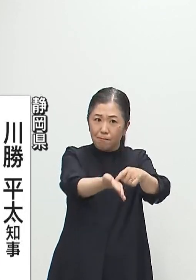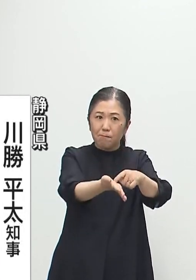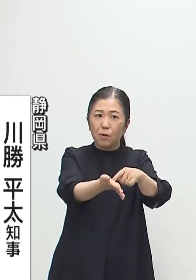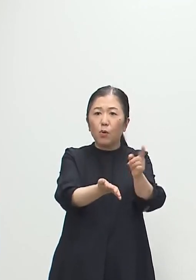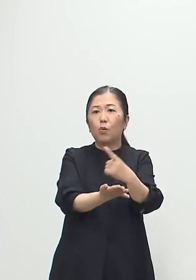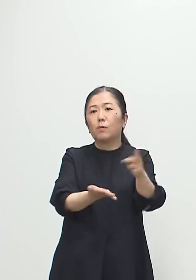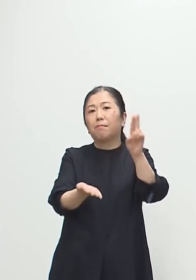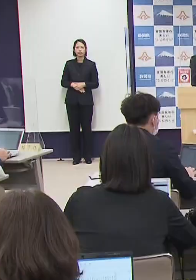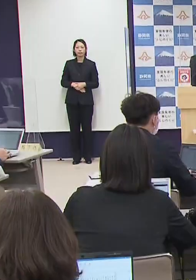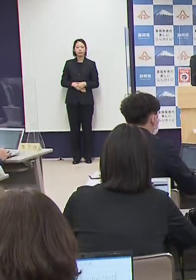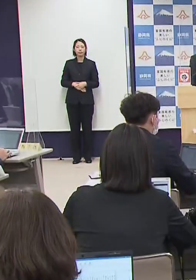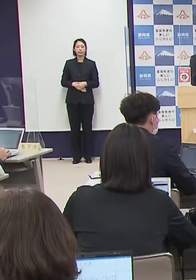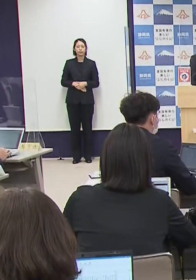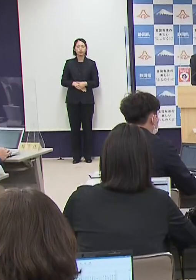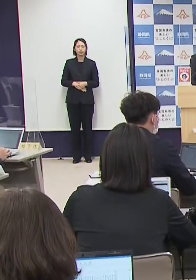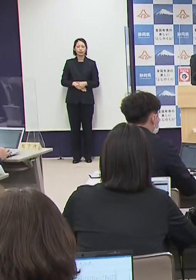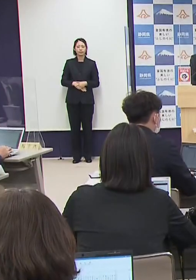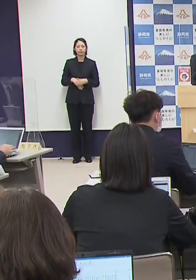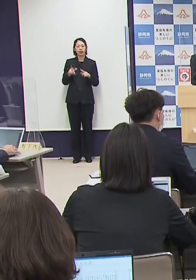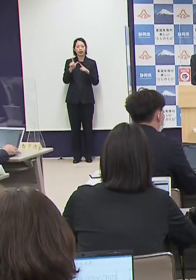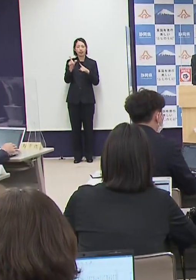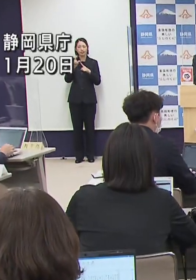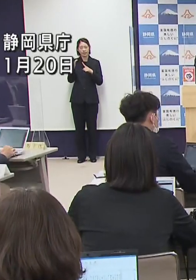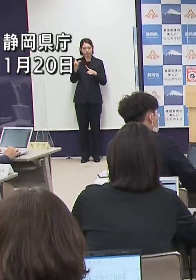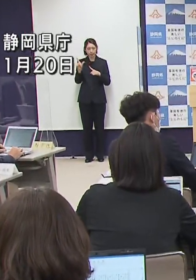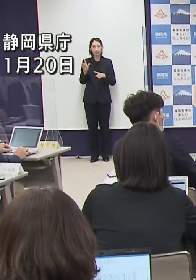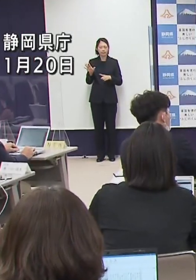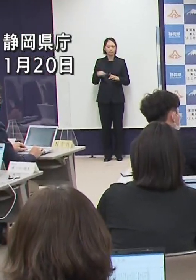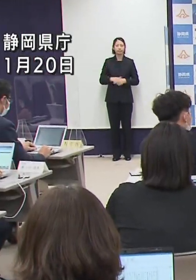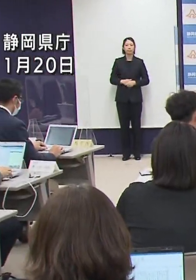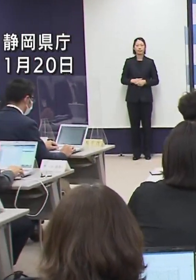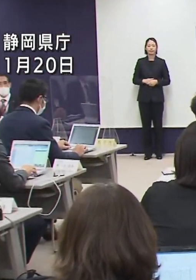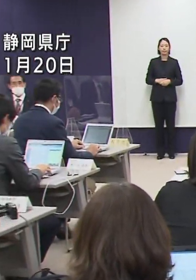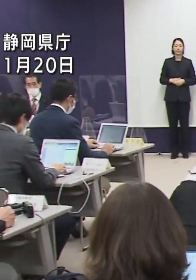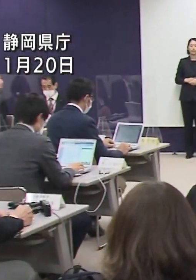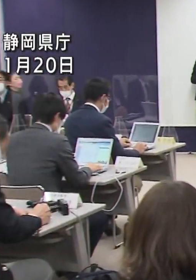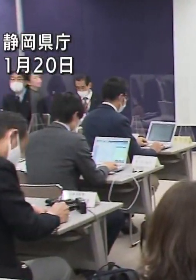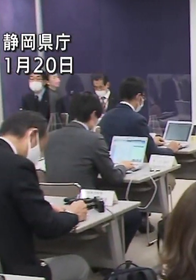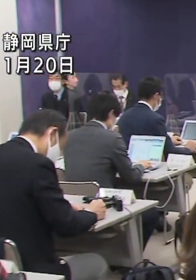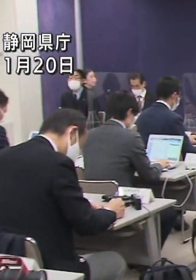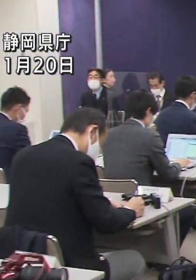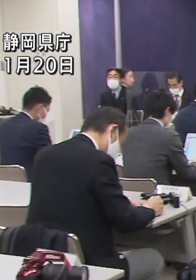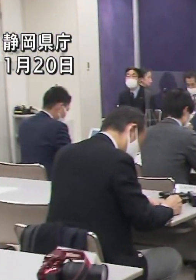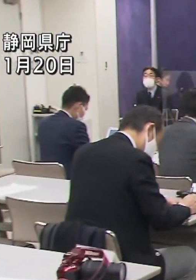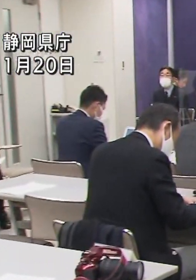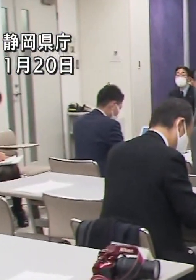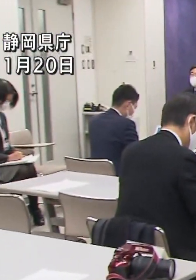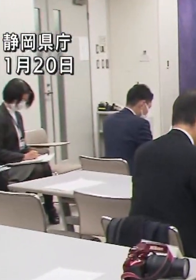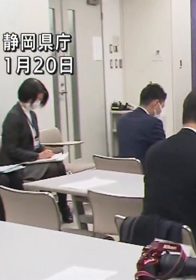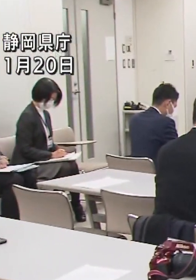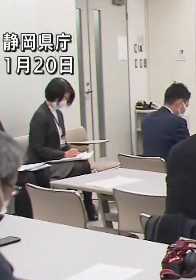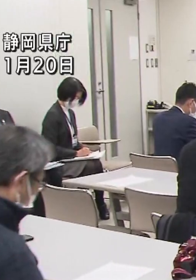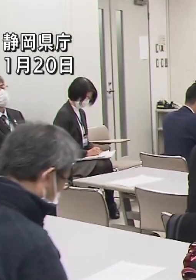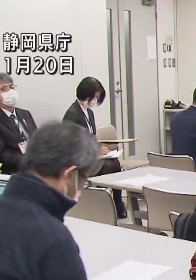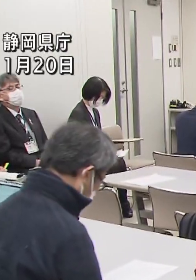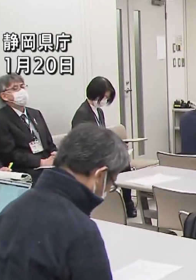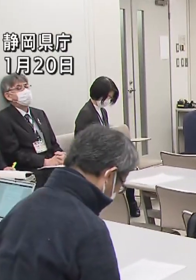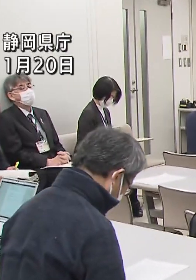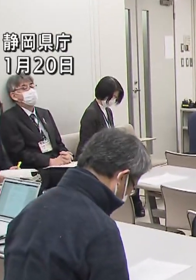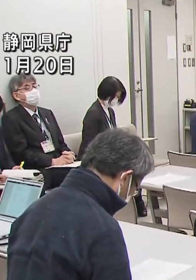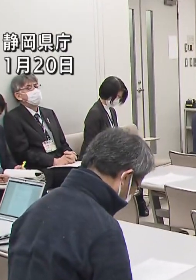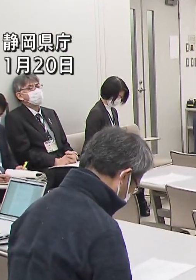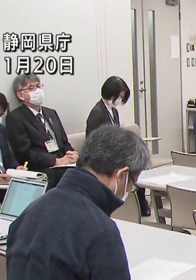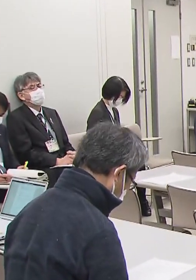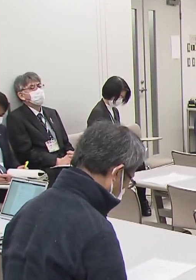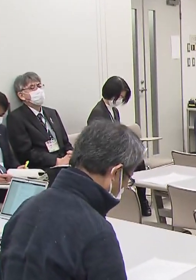ました。 まん延防止措置の要請を決めた川勝平太知事、21日に国へ要請